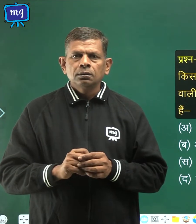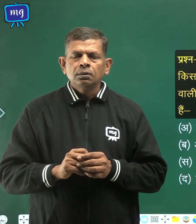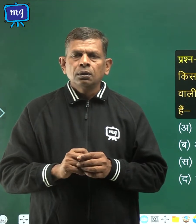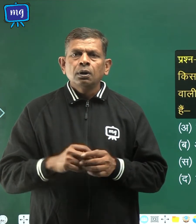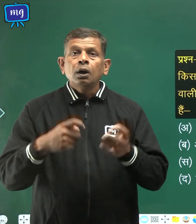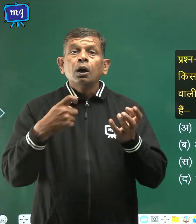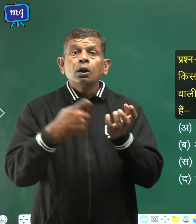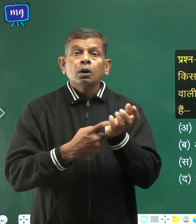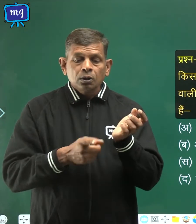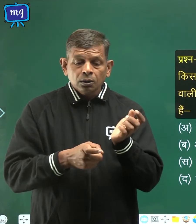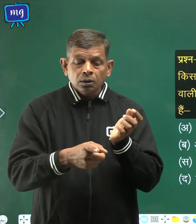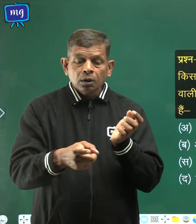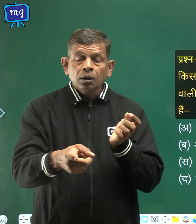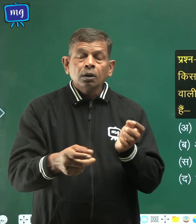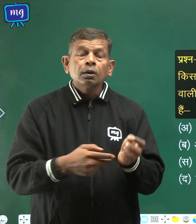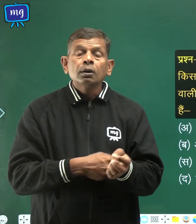राइजोबियम नामक जीवाणु